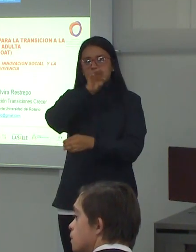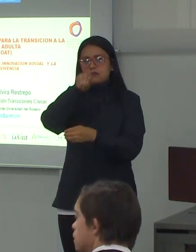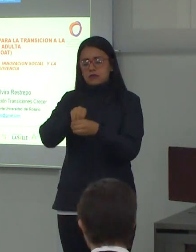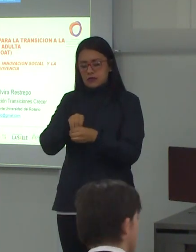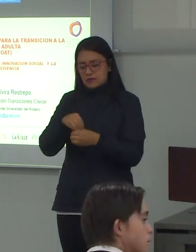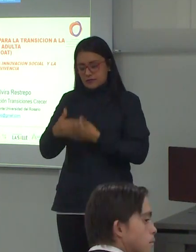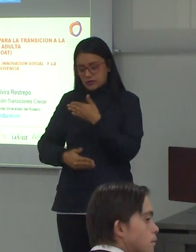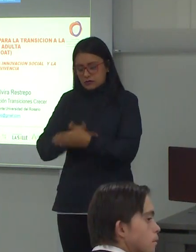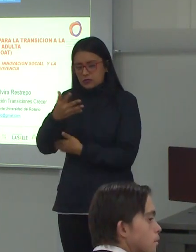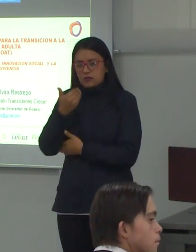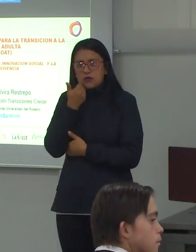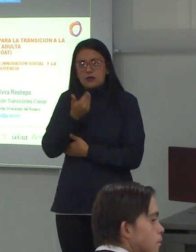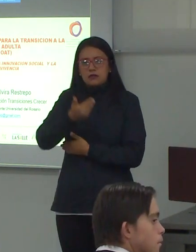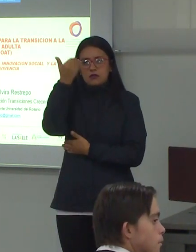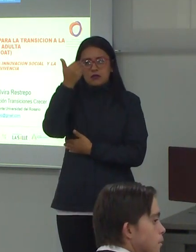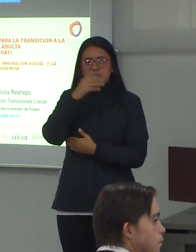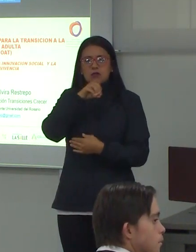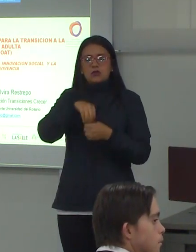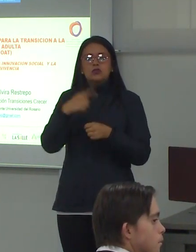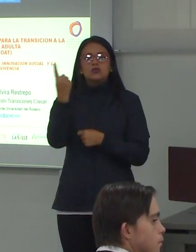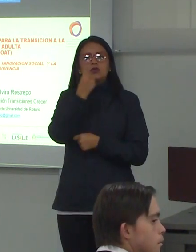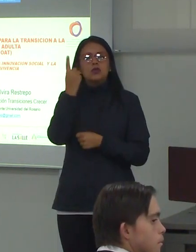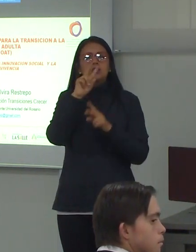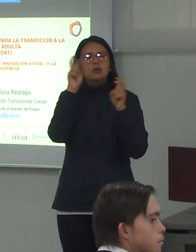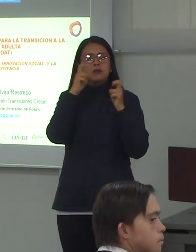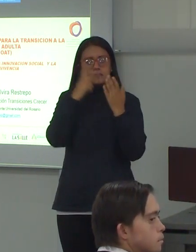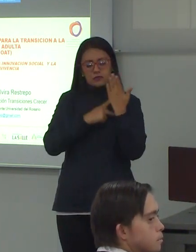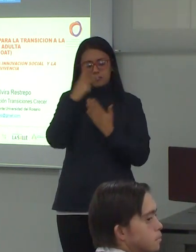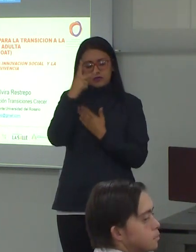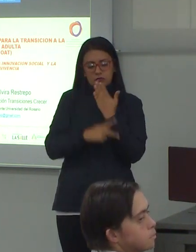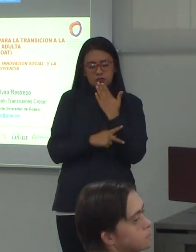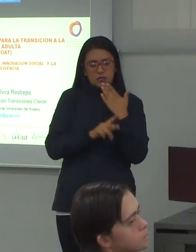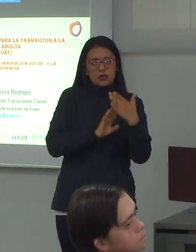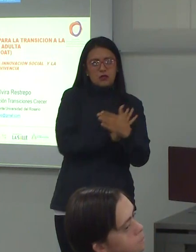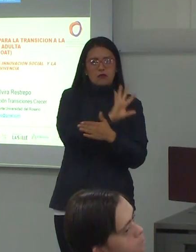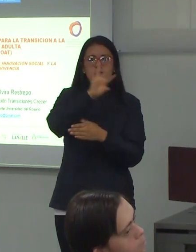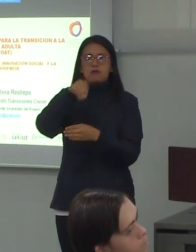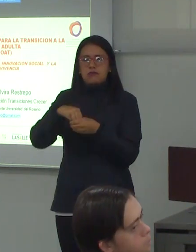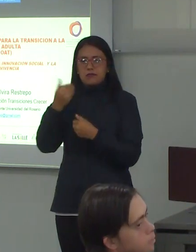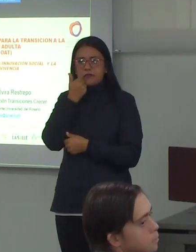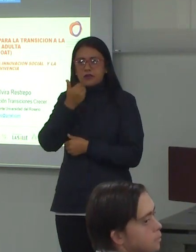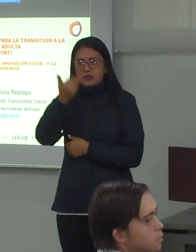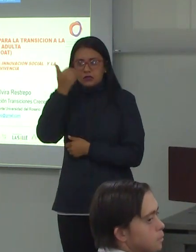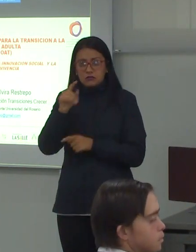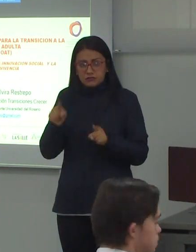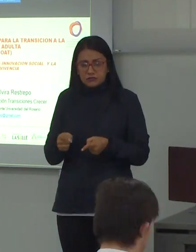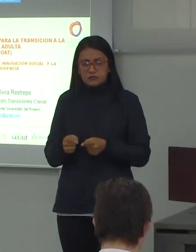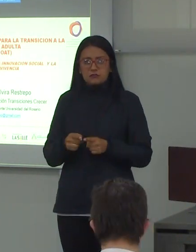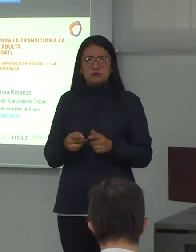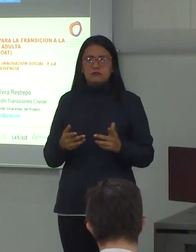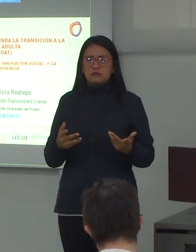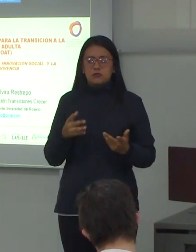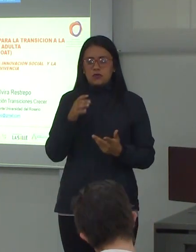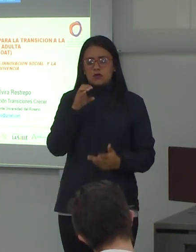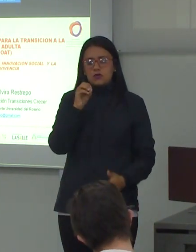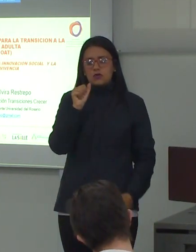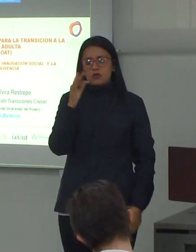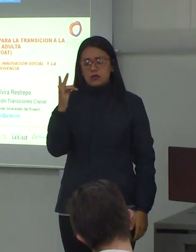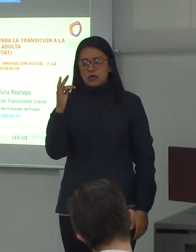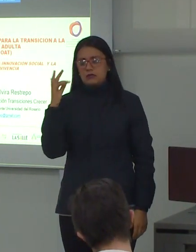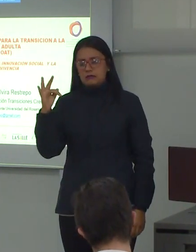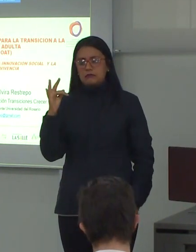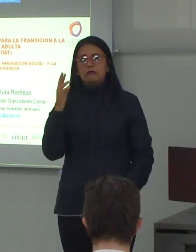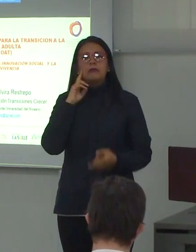vida adulta. Y no me quedé limitada a hablar del proyecto de transición a la vida adulta, porque OAT es sólo una